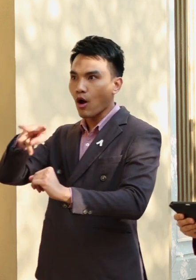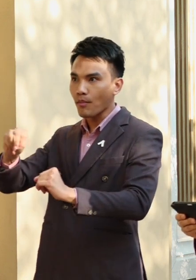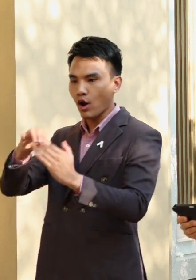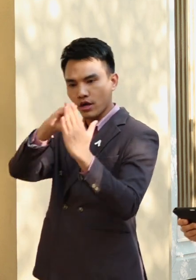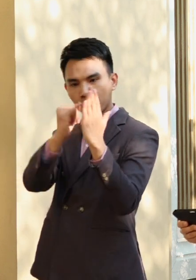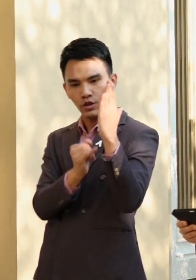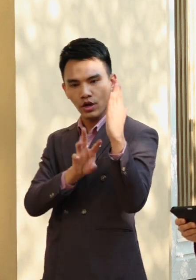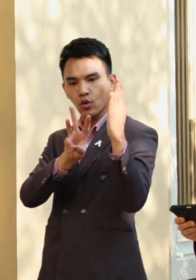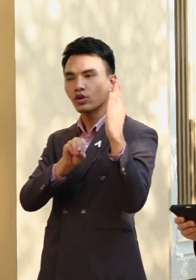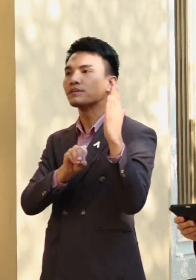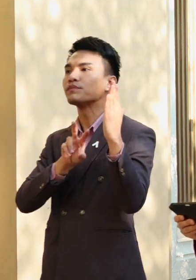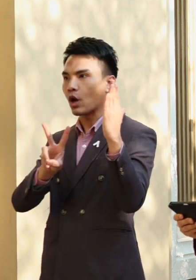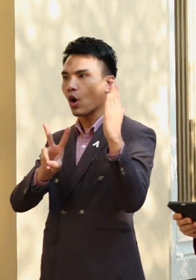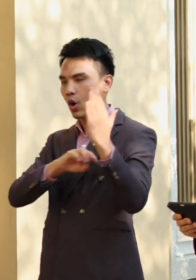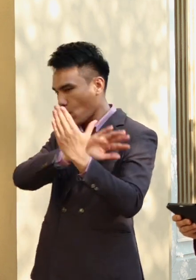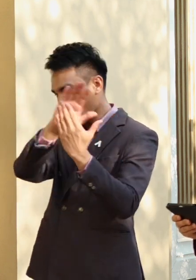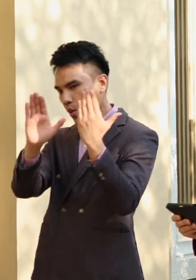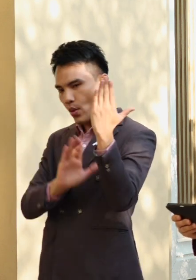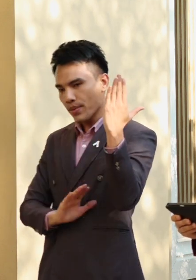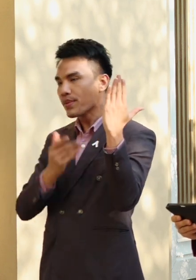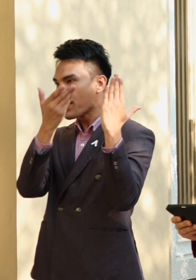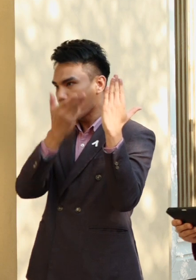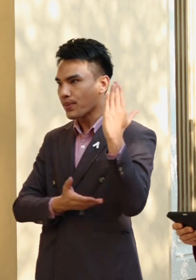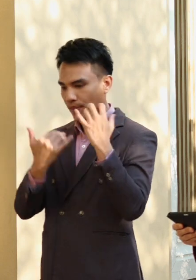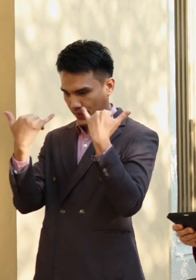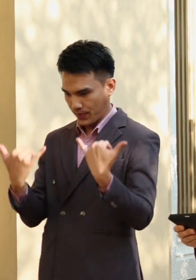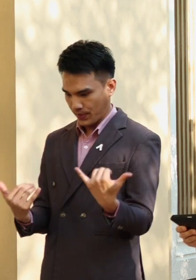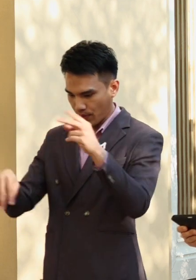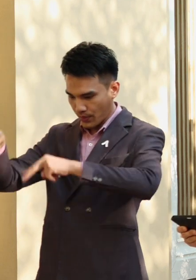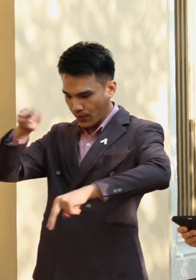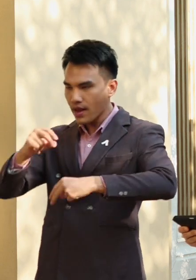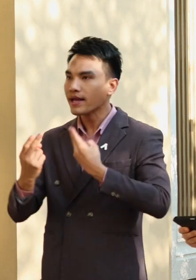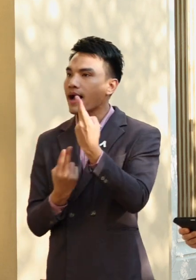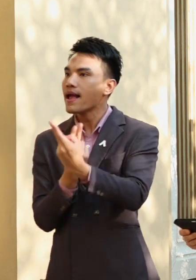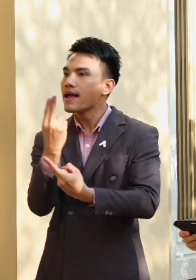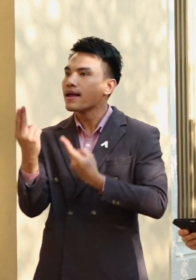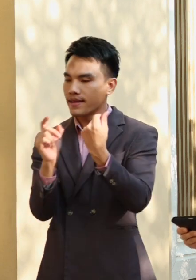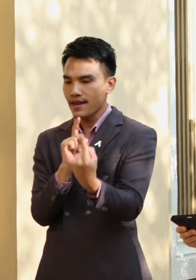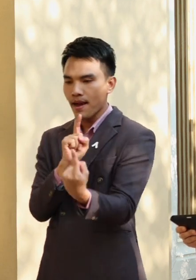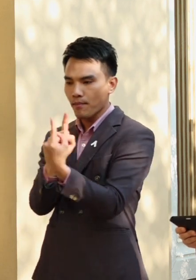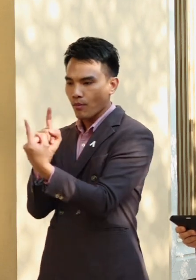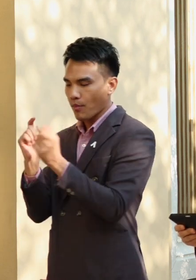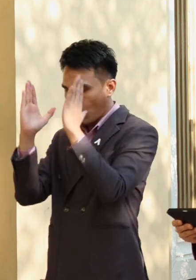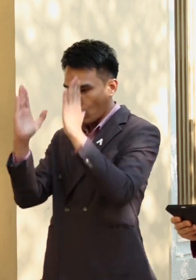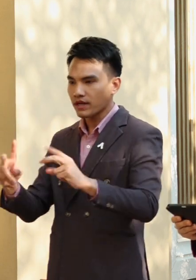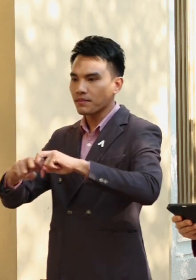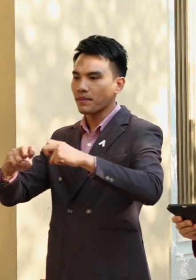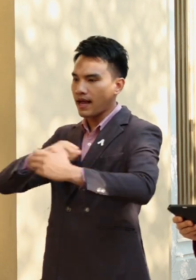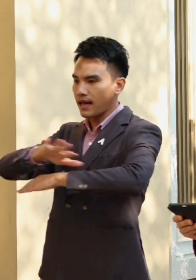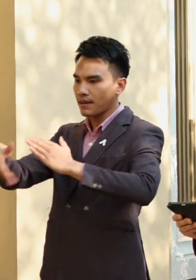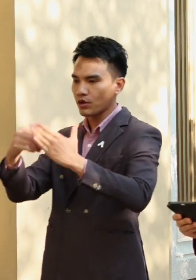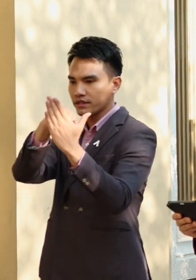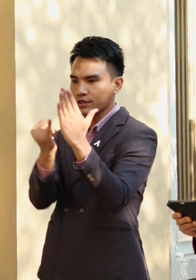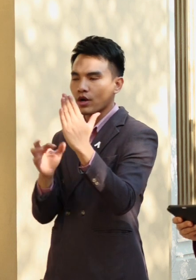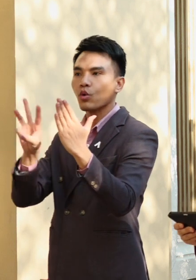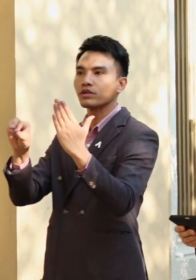62จังหวัดกับจาก76จังหวัดเกือบทั่วประเทศเลยนะครับได้มีการติดตามเข้าไปเยี่ยม พี่น้องแรงงานที่ได้รับผลกระทบนะครับใน62จังหวั